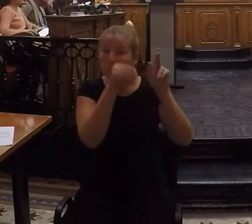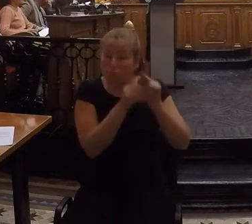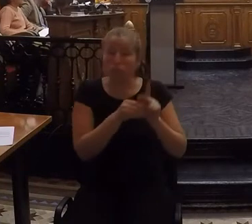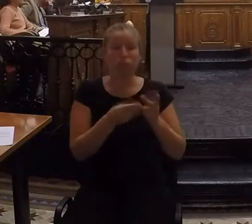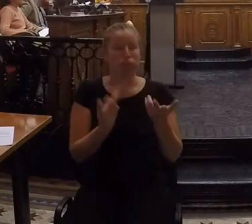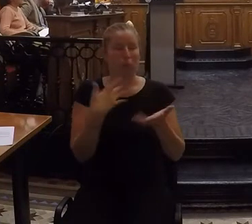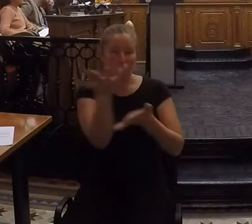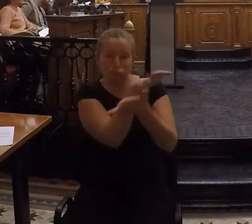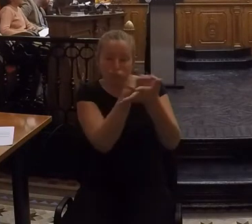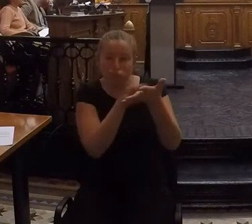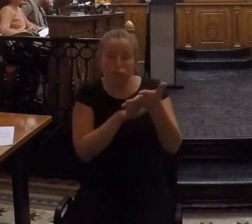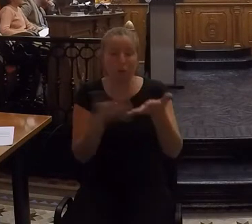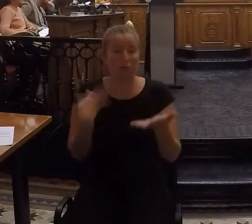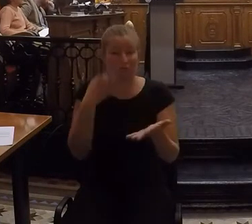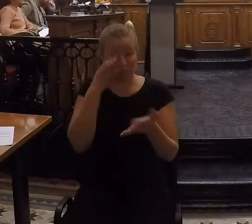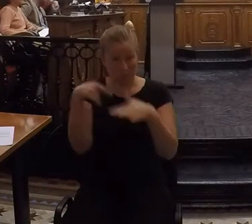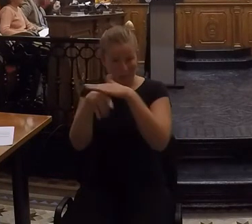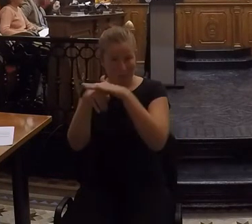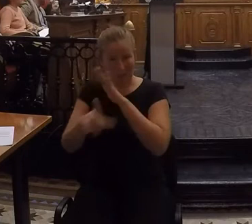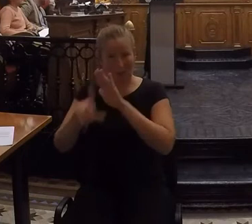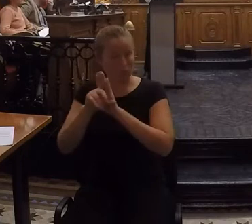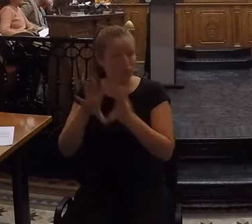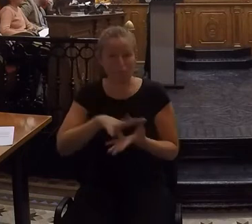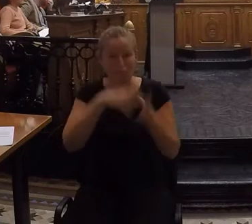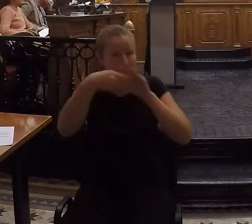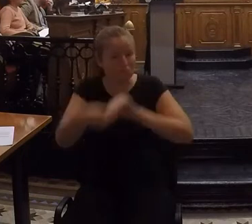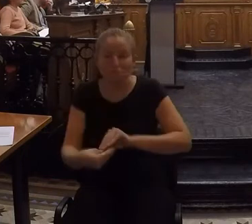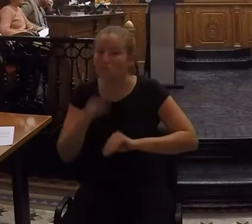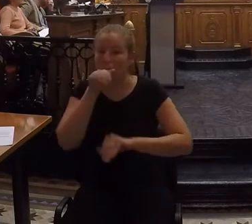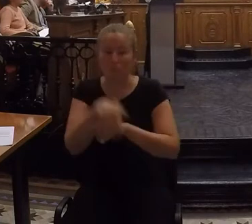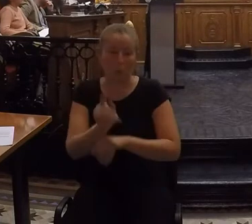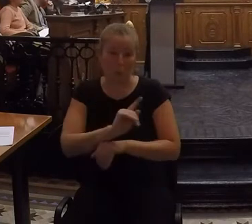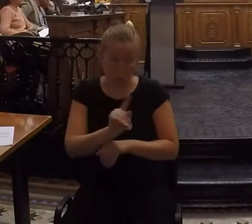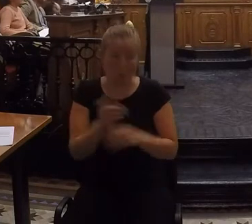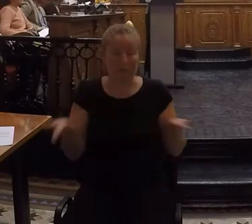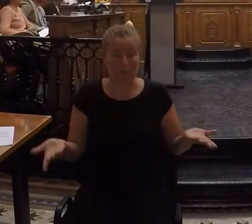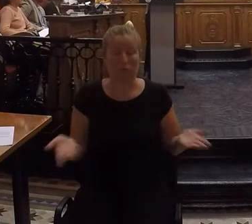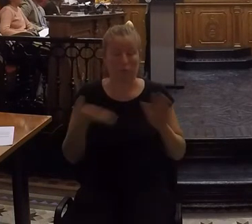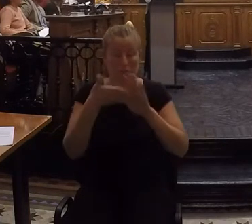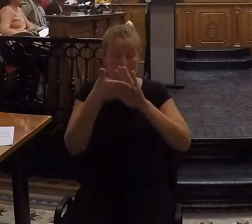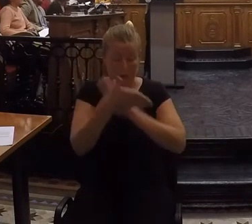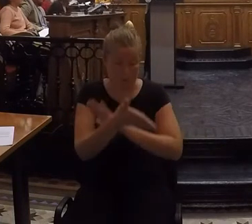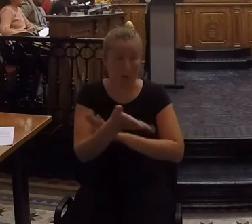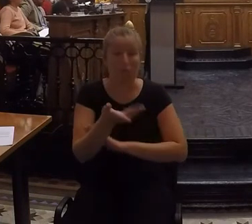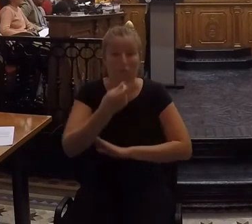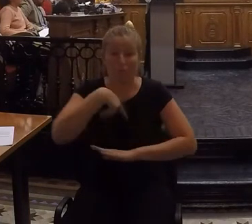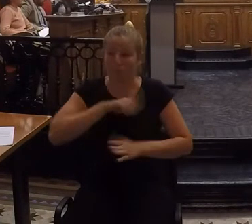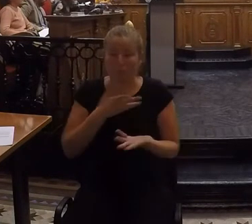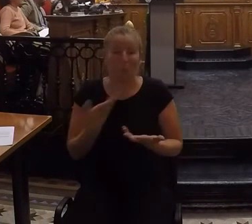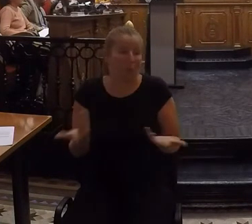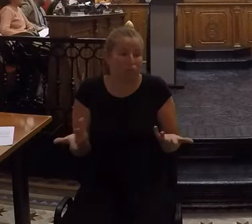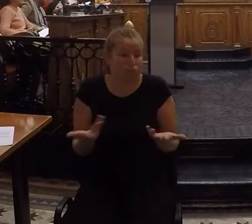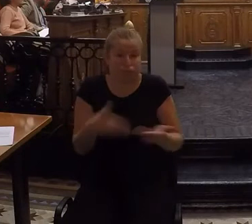legales. Señalar que en este aspecto, que la tramitación del presupuesto ha sido procedimentalmente correcta y